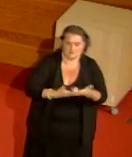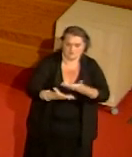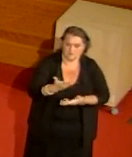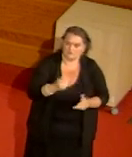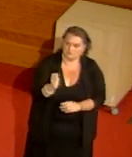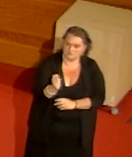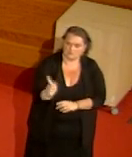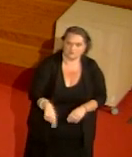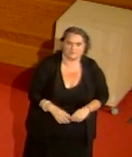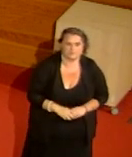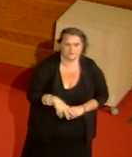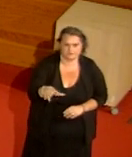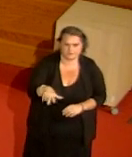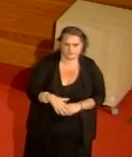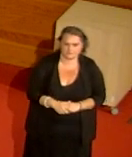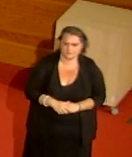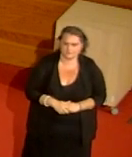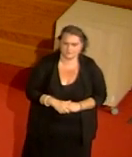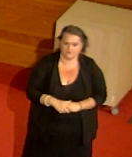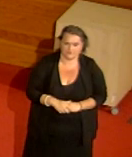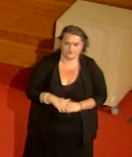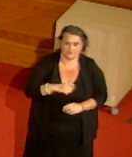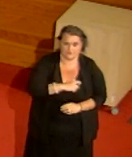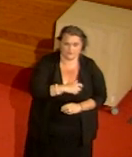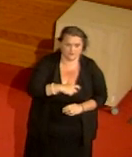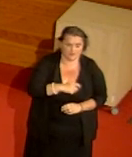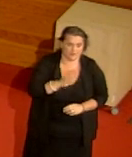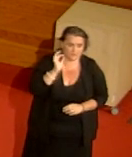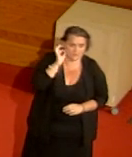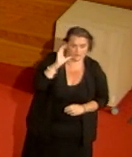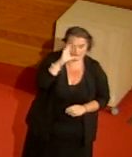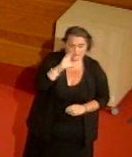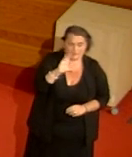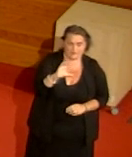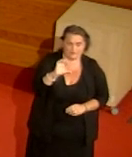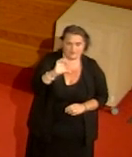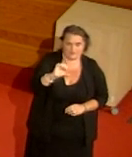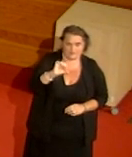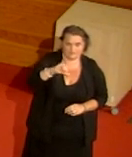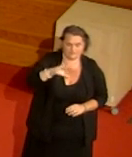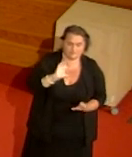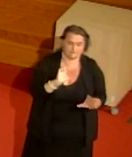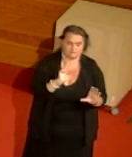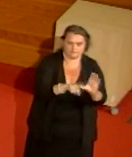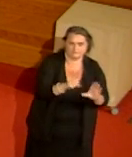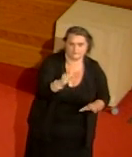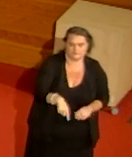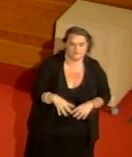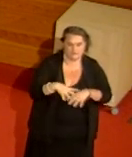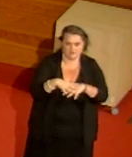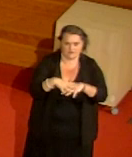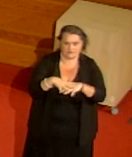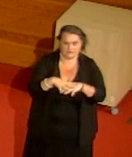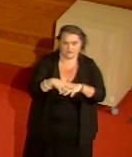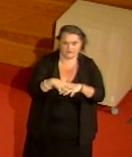l que actualmente es voal en la comisión mujeres ci del cesic y forma parte de la r científico técnica del cesic